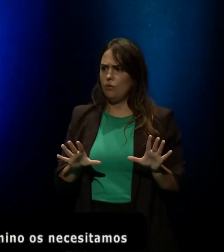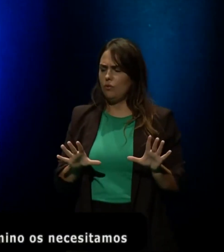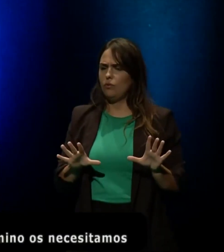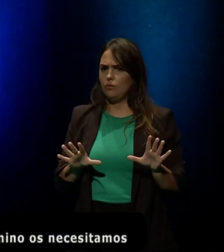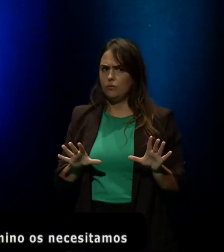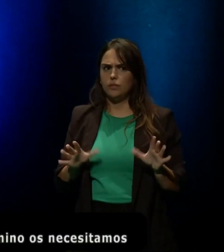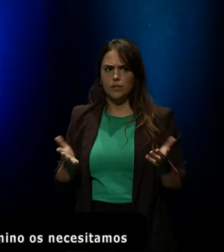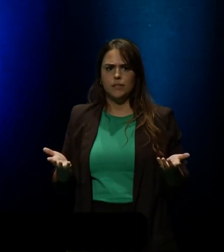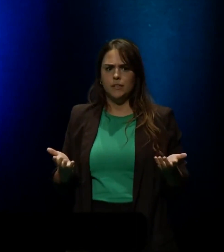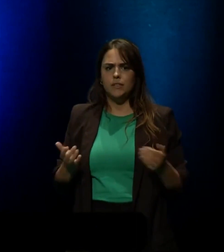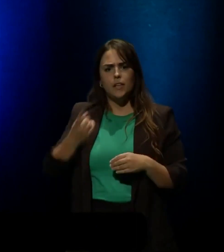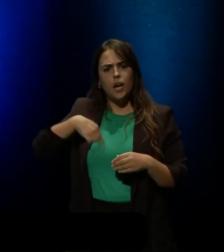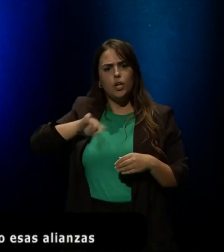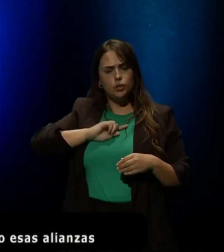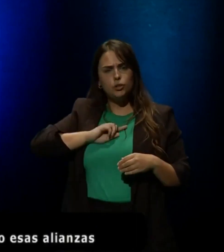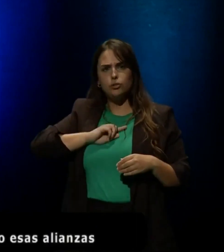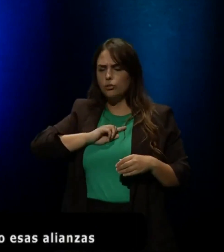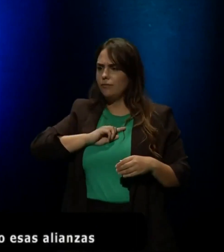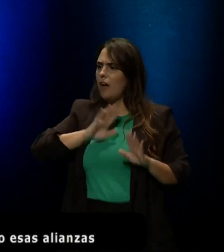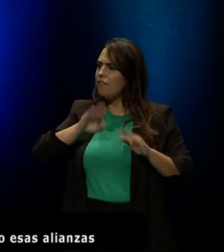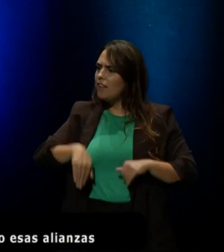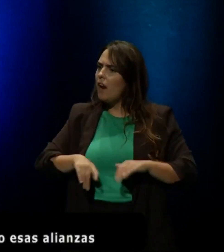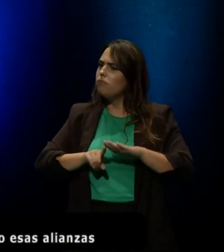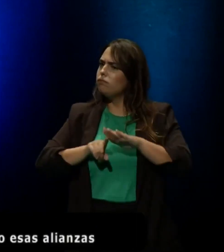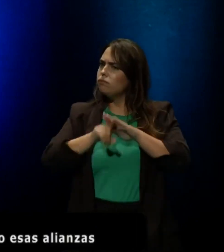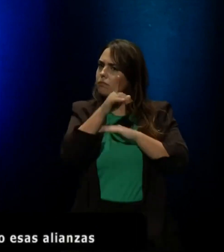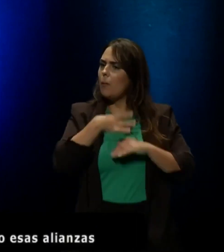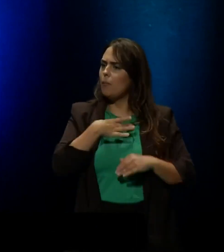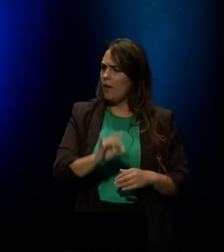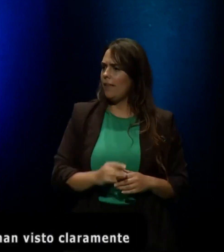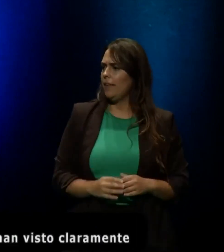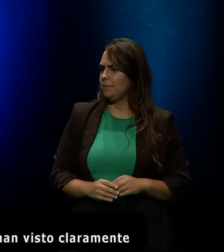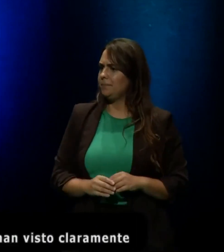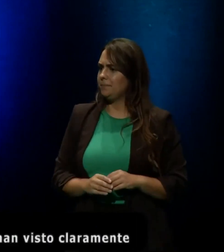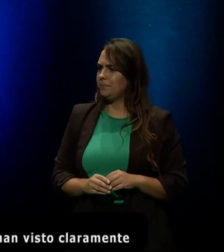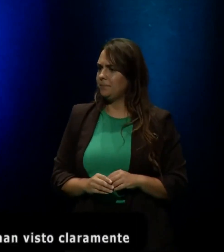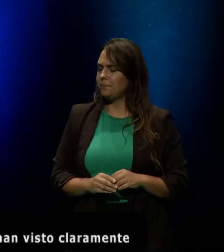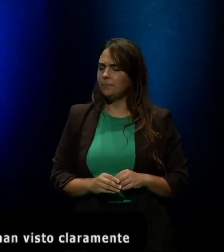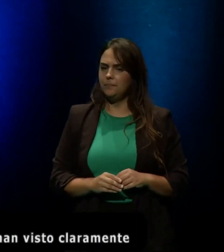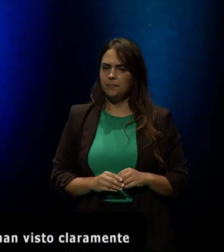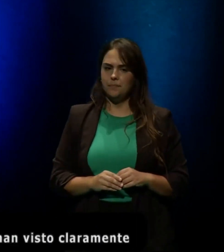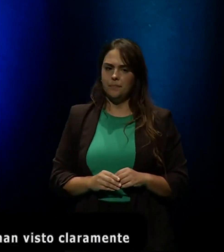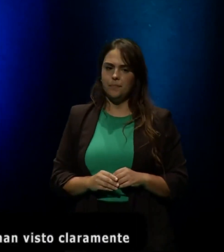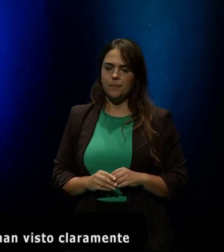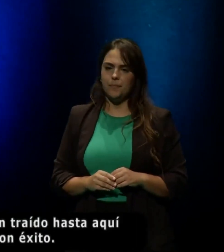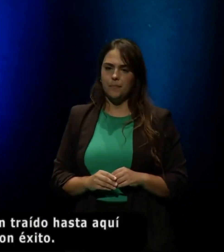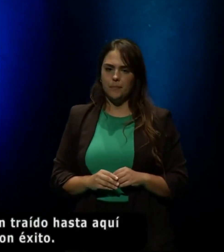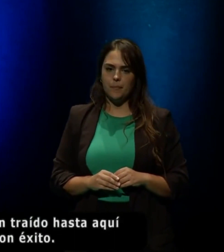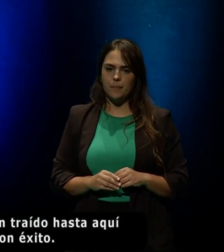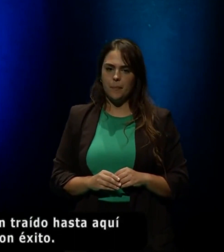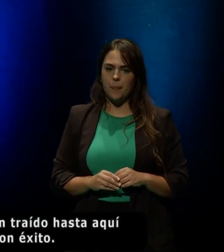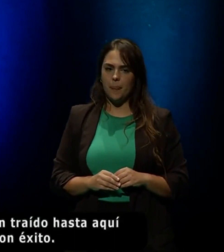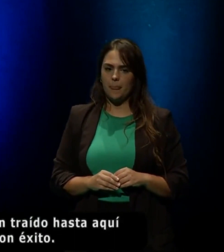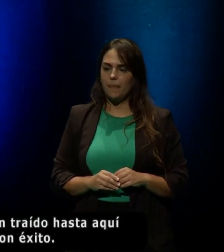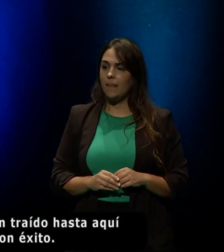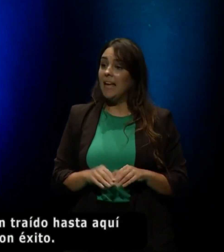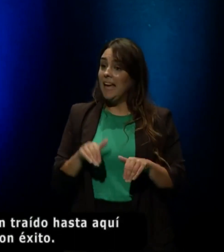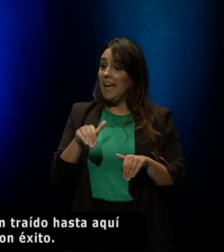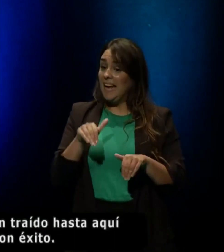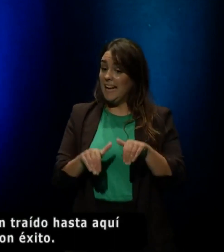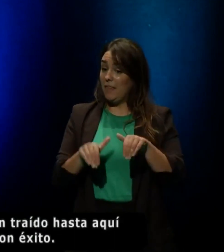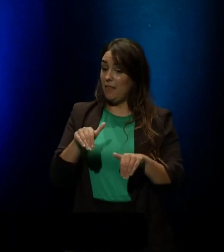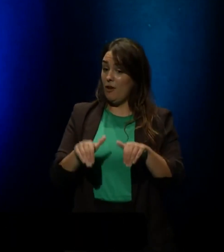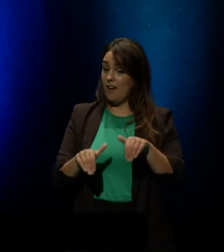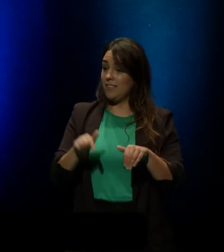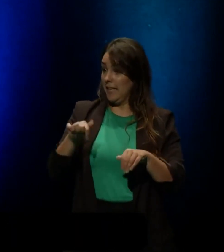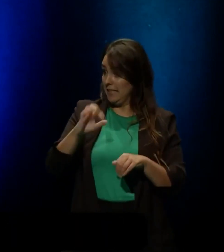traído hasta aquí con éxito. En Cáceres, justo antes de las elecciones,